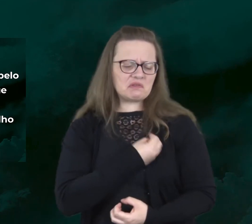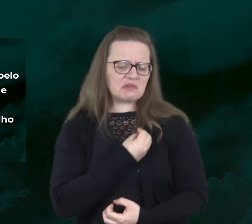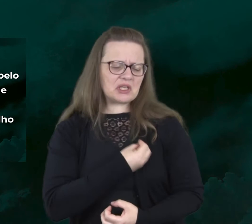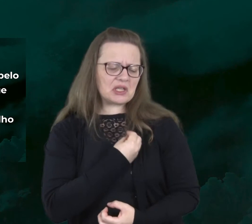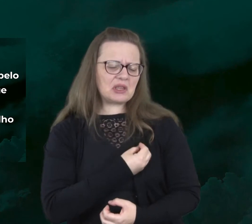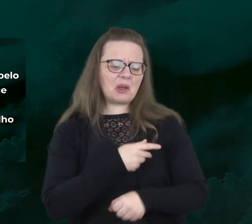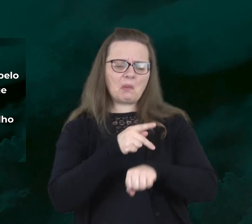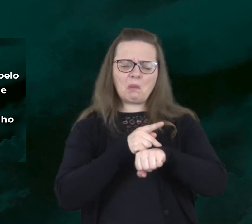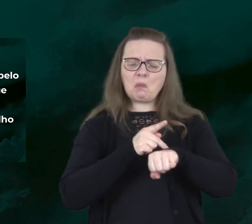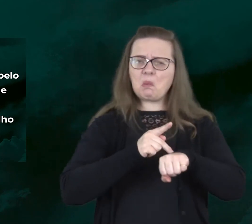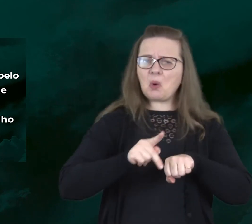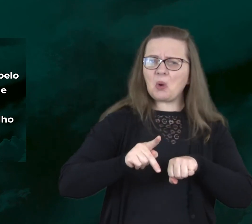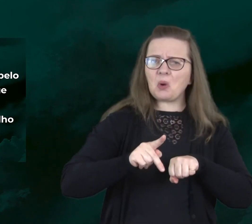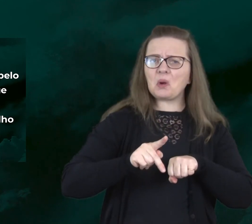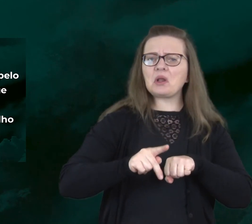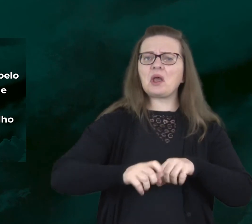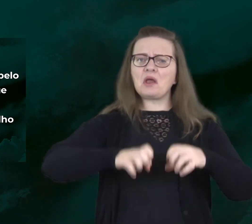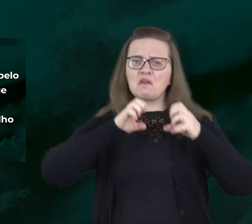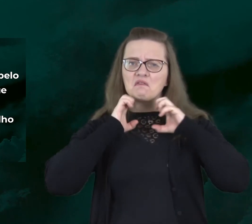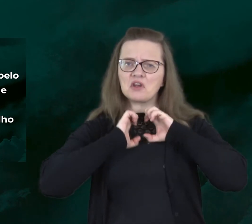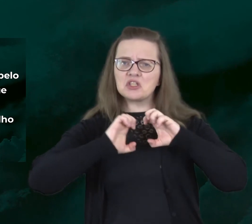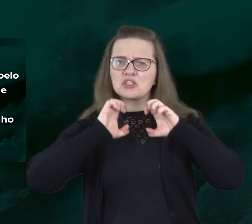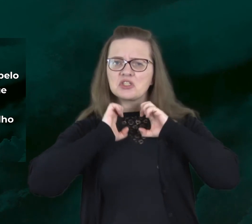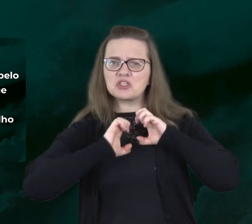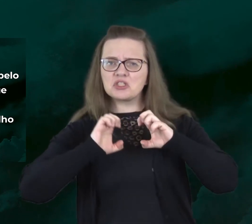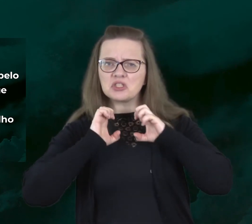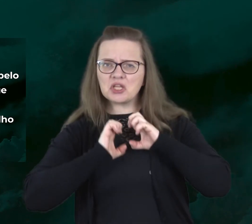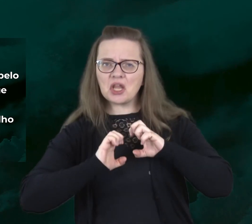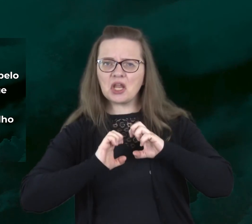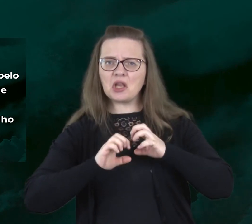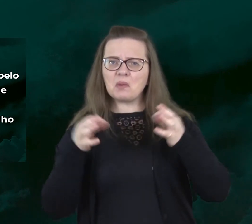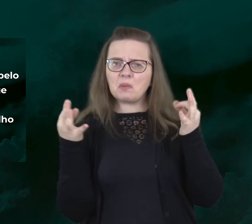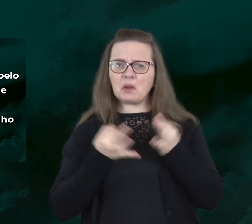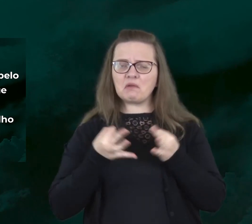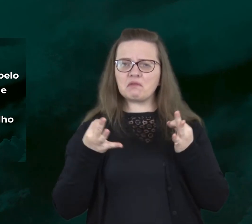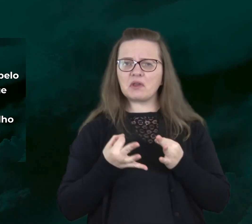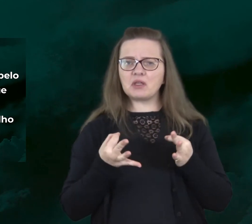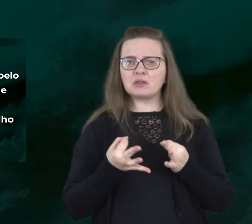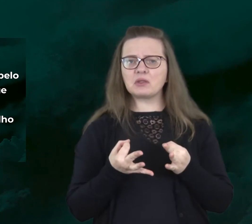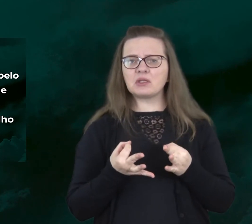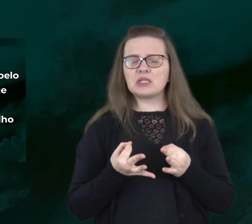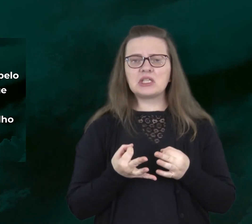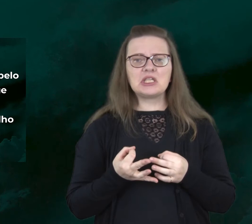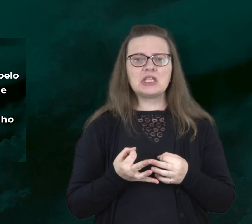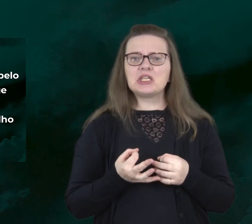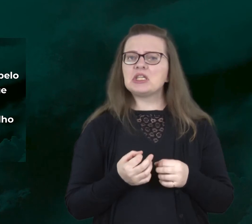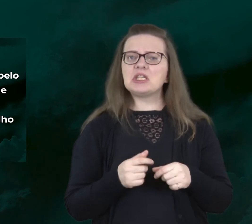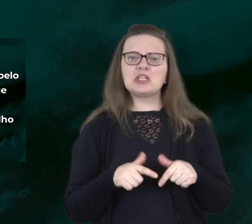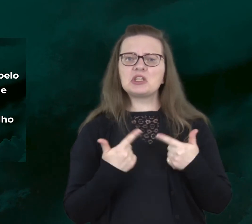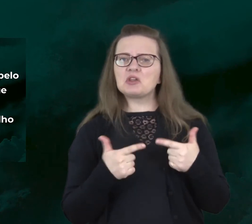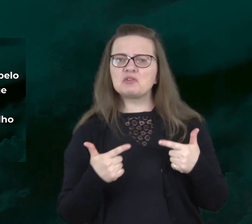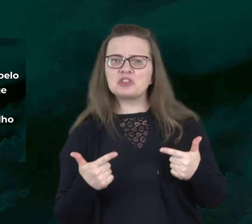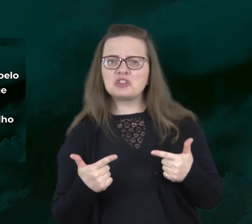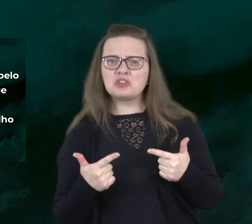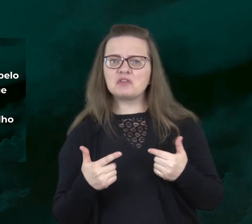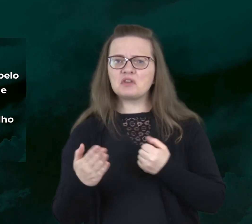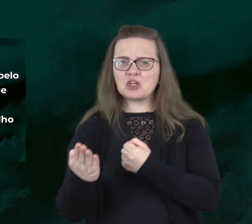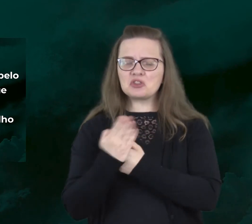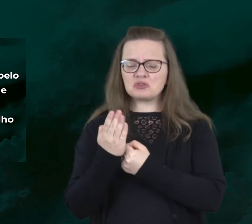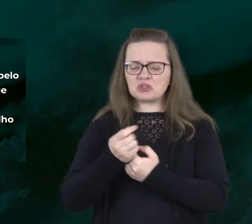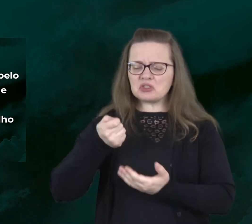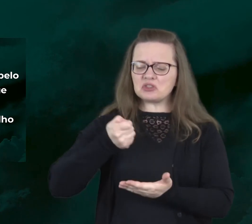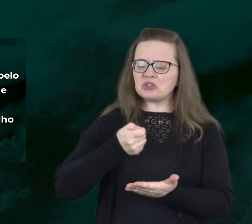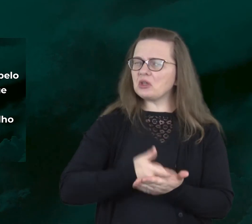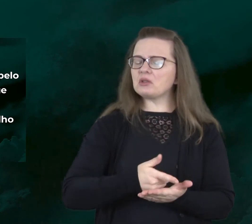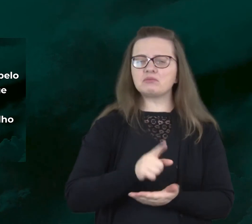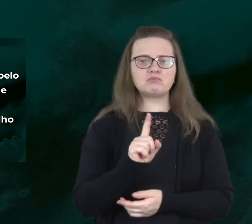o Evangelho de Deus? Hoje, queridos irmãos, tudo se faz por dinheiro, tudo se faz por vantagem pessoal,